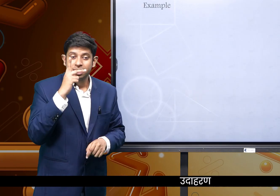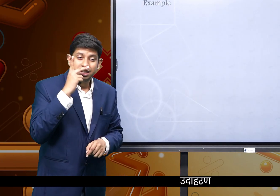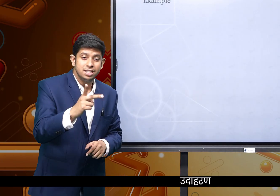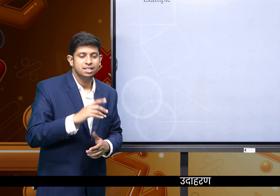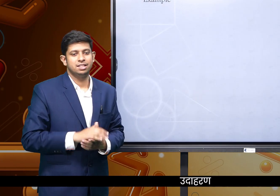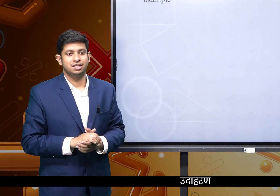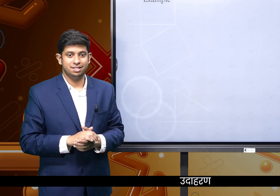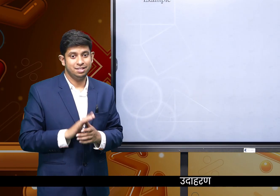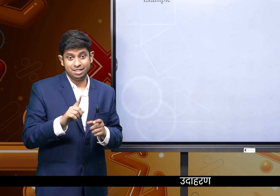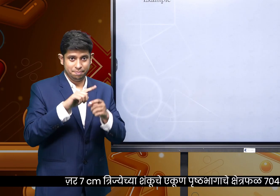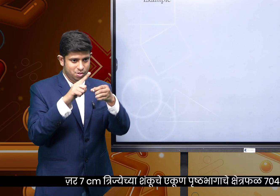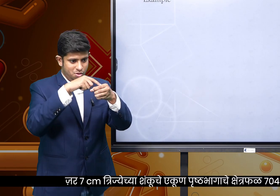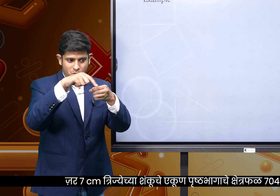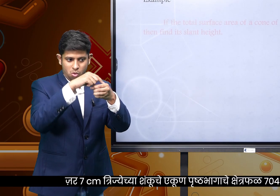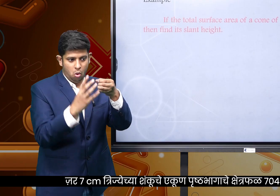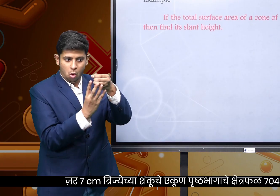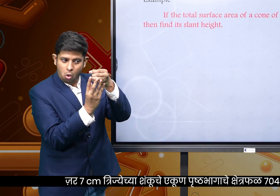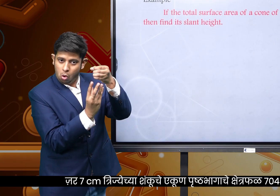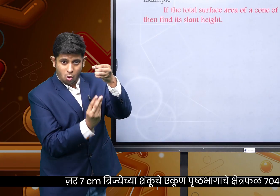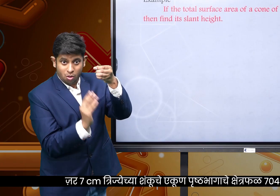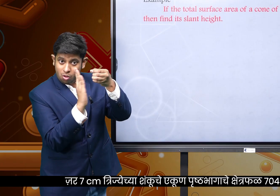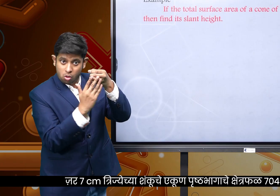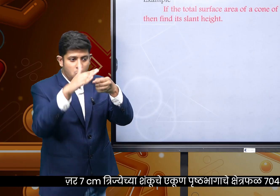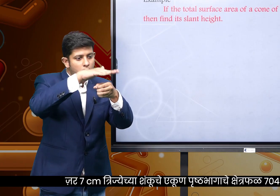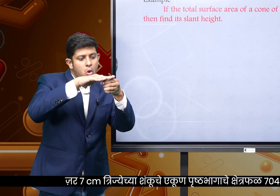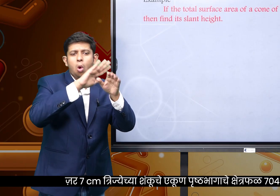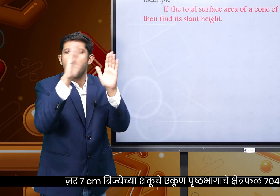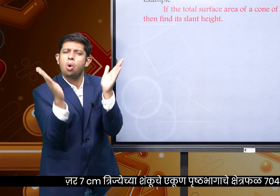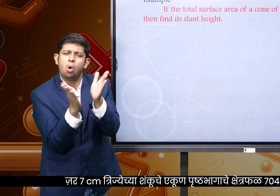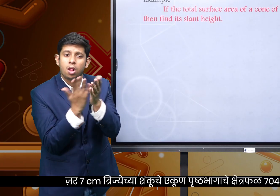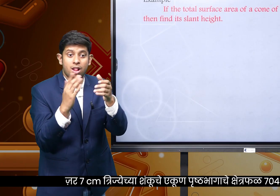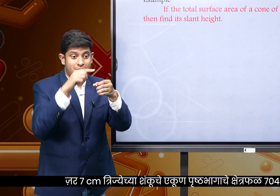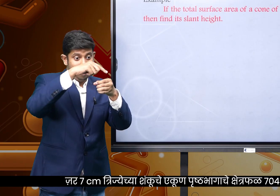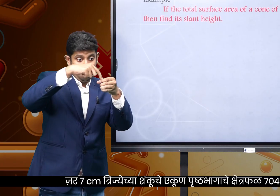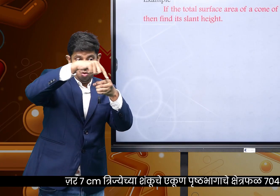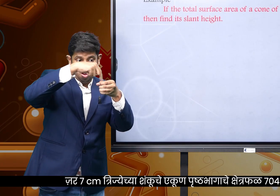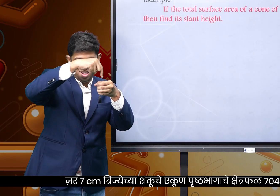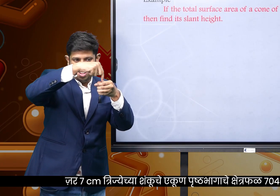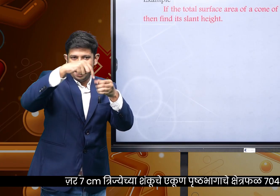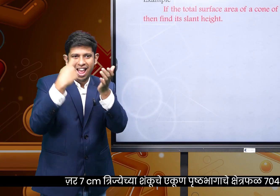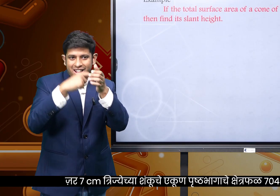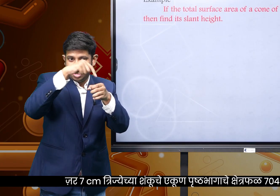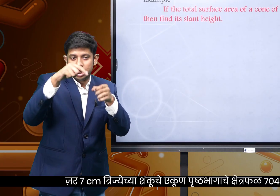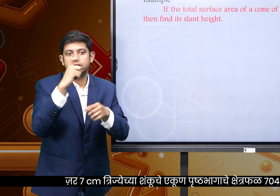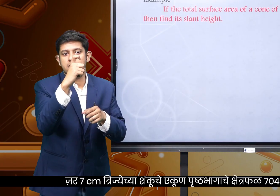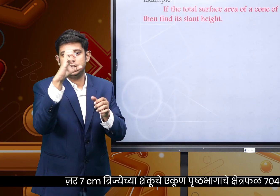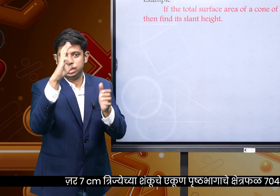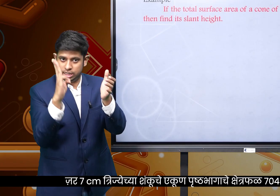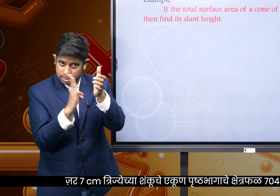उदाहरण: जर 7 सेंटीमीटर त्रिज्येच्या शंकूचे एकूण पृष्ठभागाचे क्षेत्रफळ 704 सेंटीमीटर